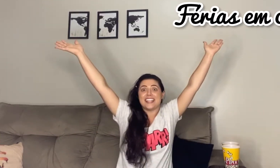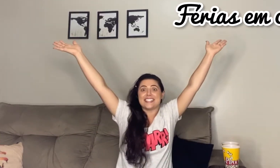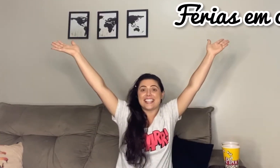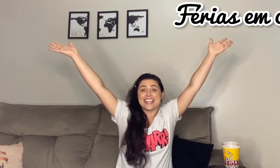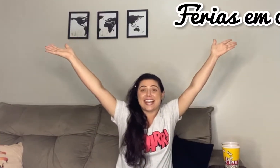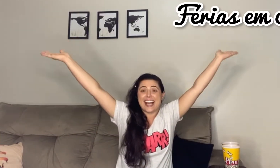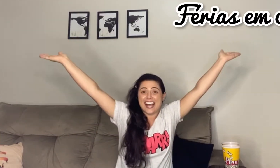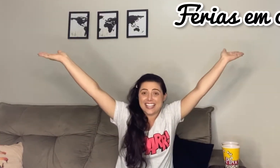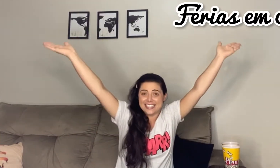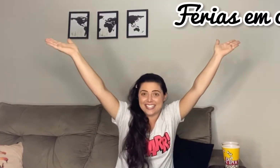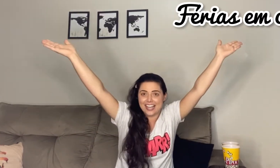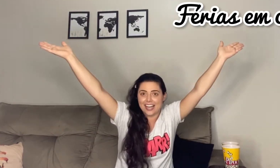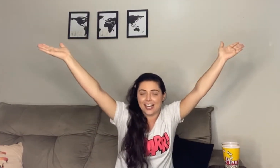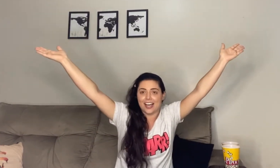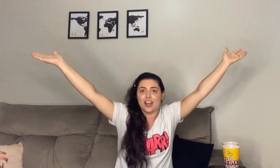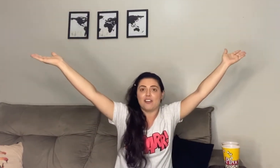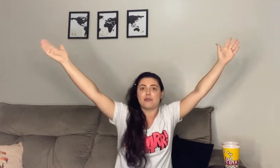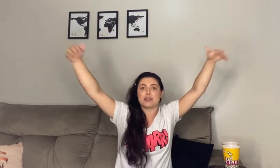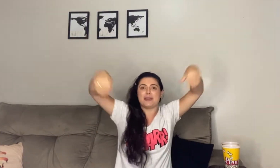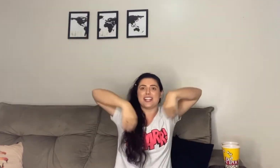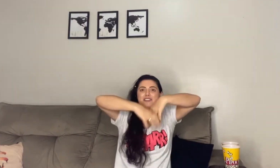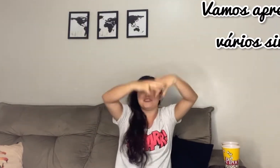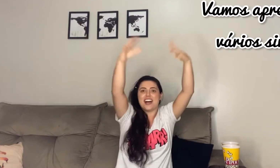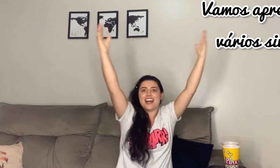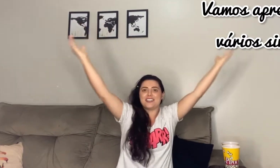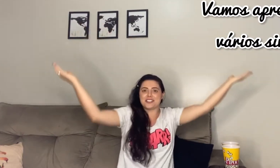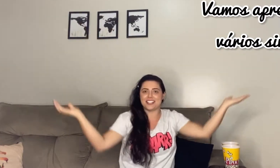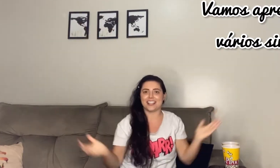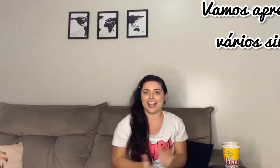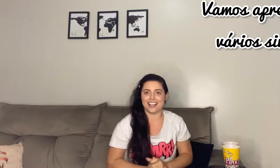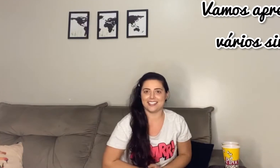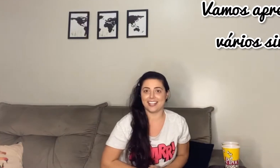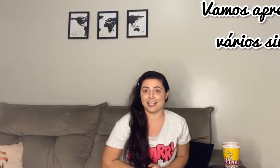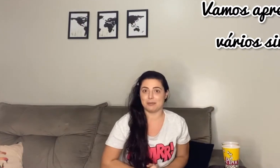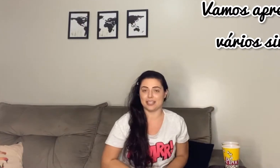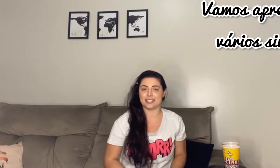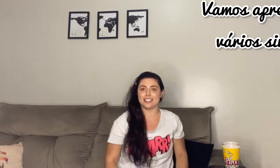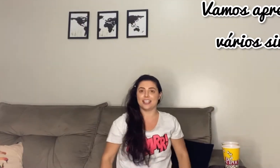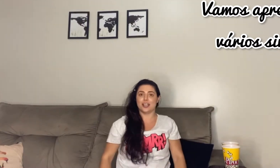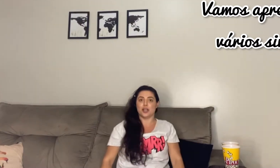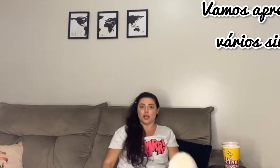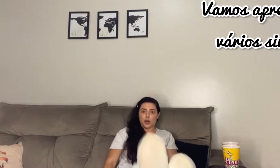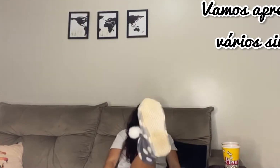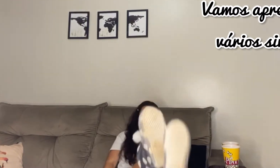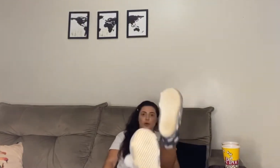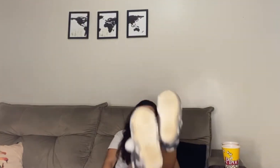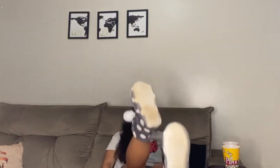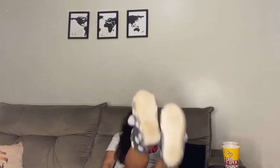Férias em casa. Vamos aprender vários sinais em Libras.